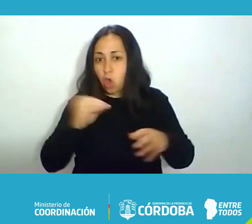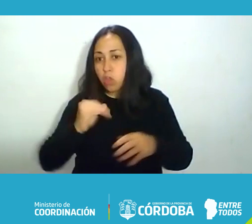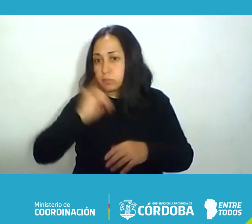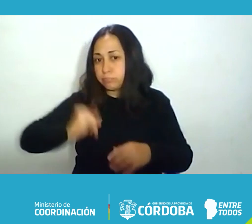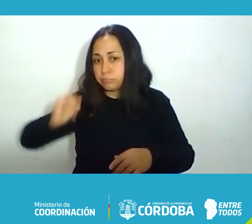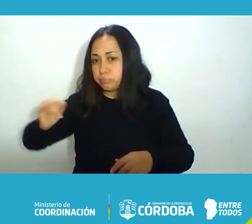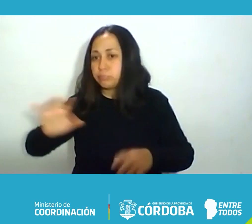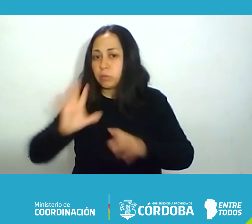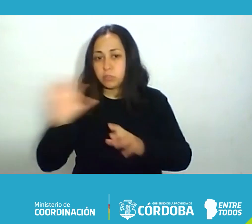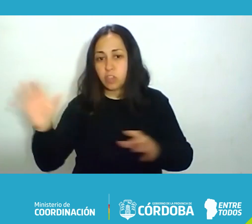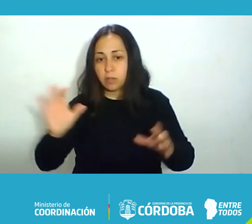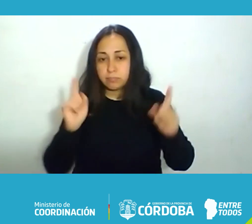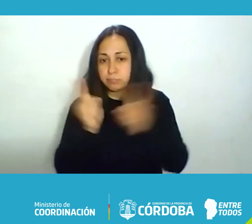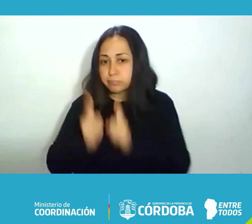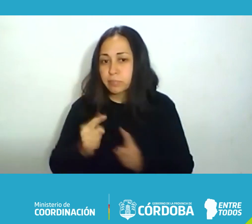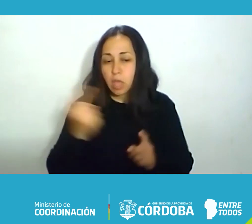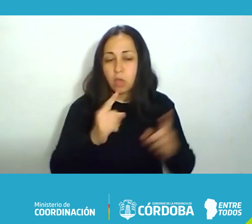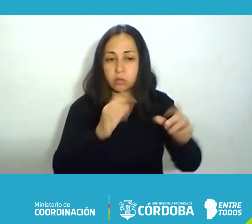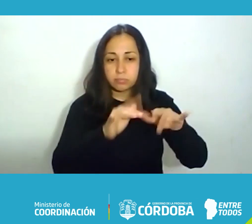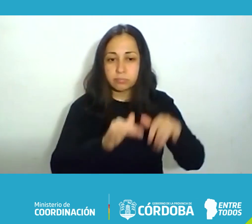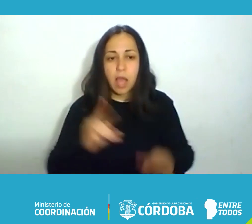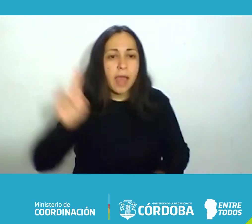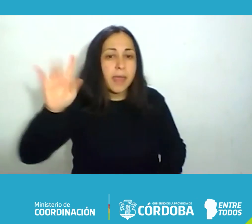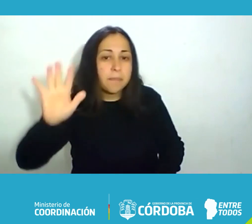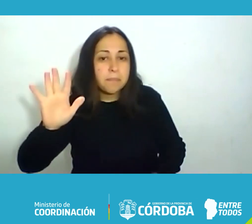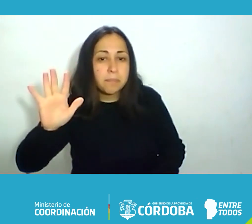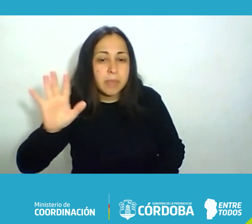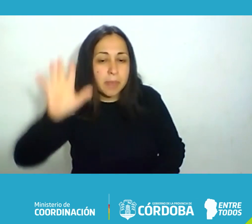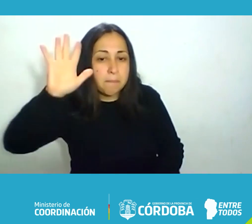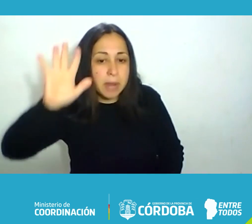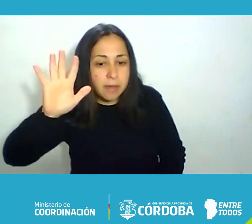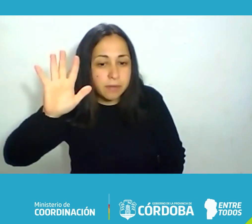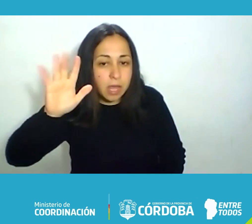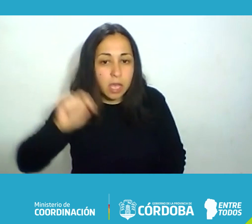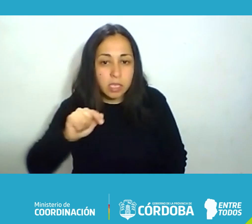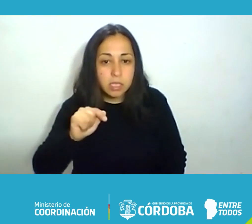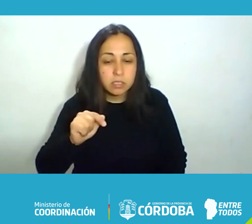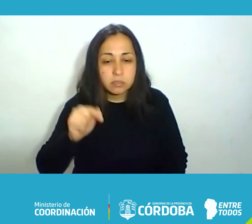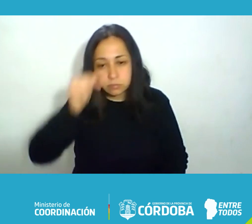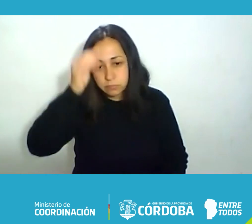alocuciones. Ahí están pidiendo la palabra.